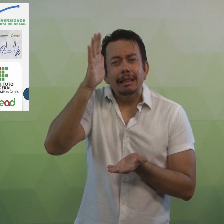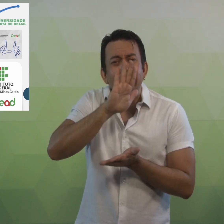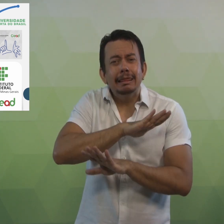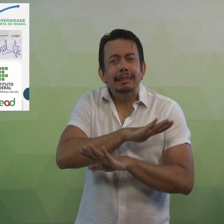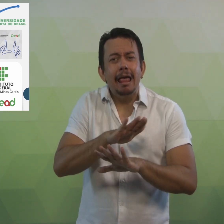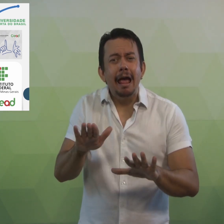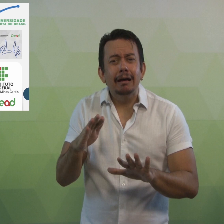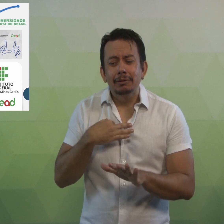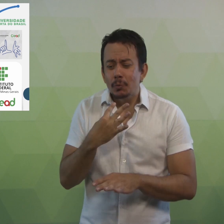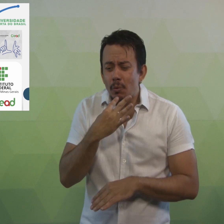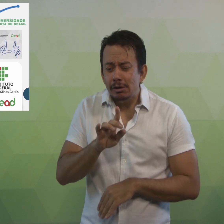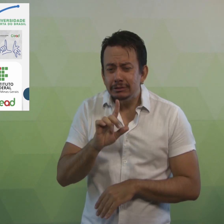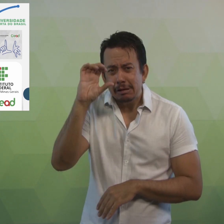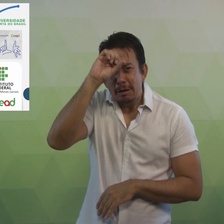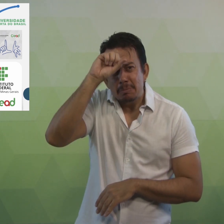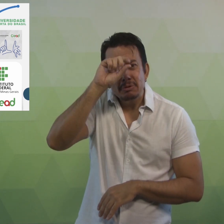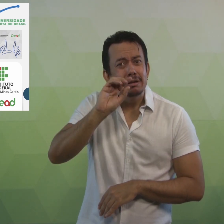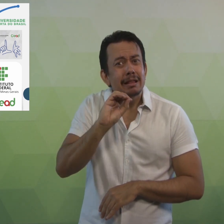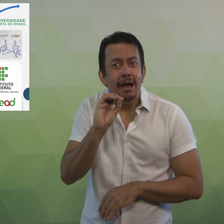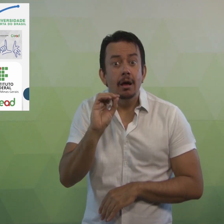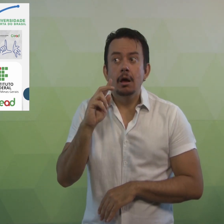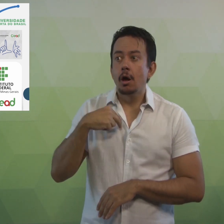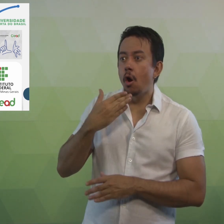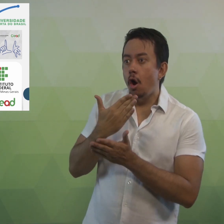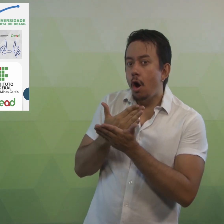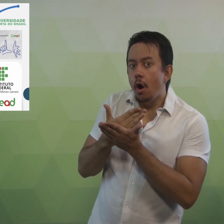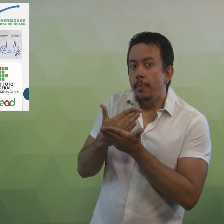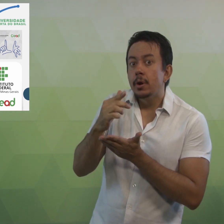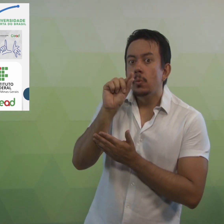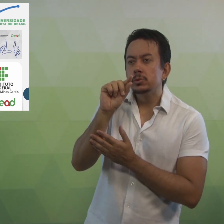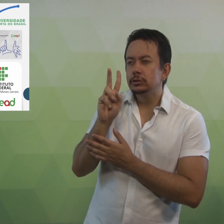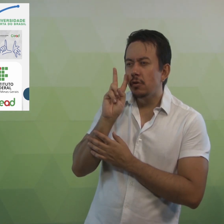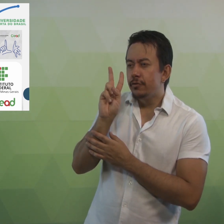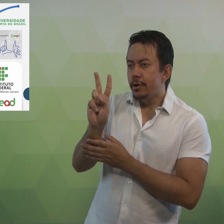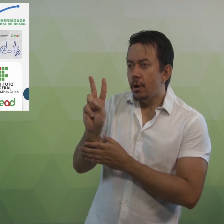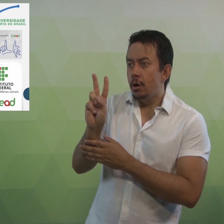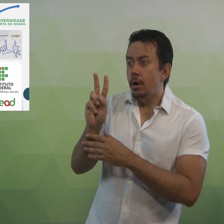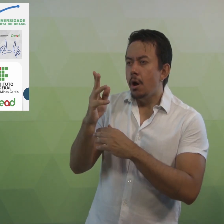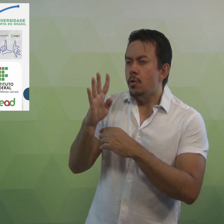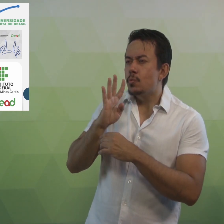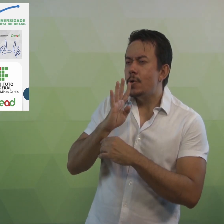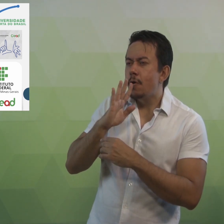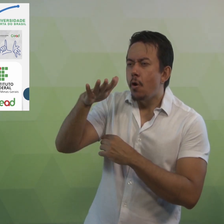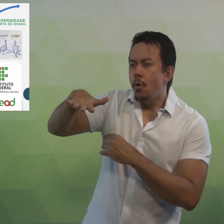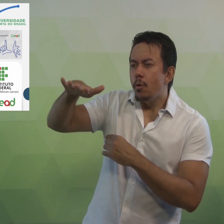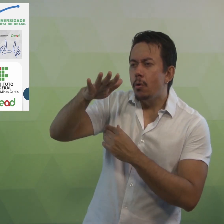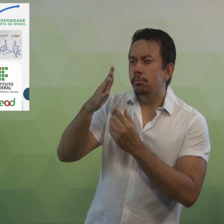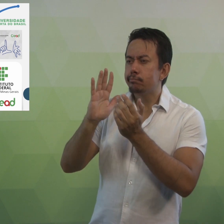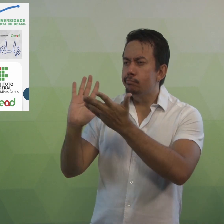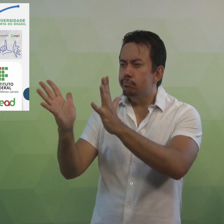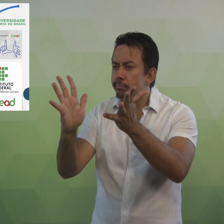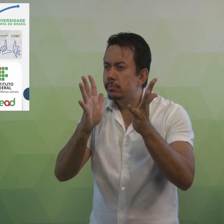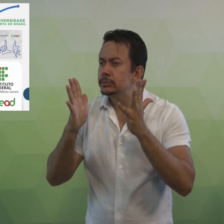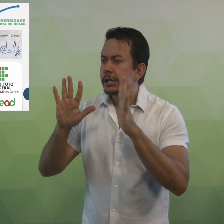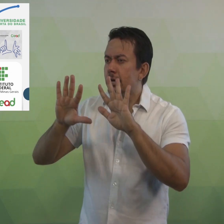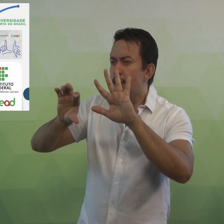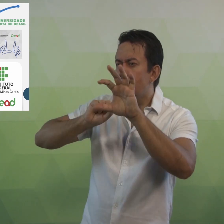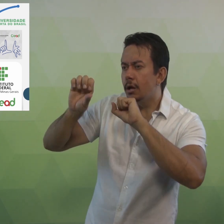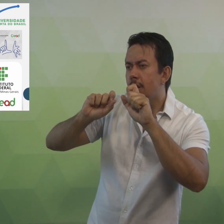Como que funciona essa aquisição? Então, a nossa língua, antes, quando nós não tínhamos o conhecimento